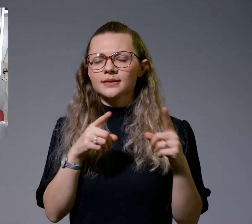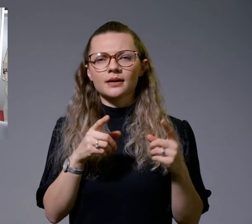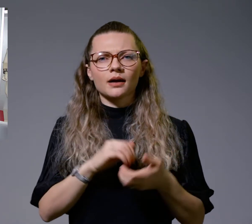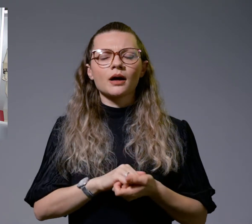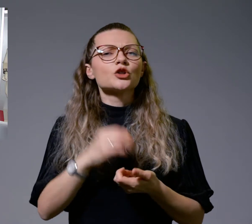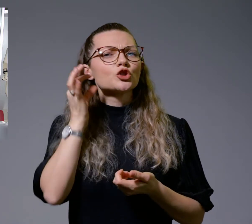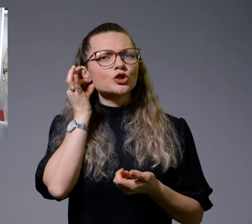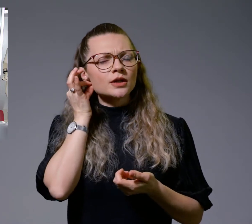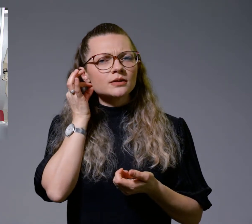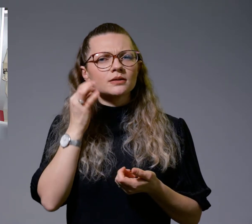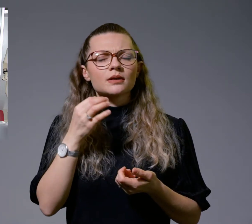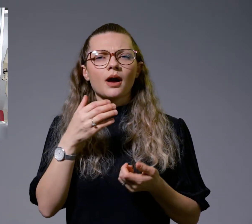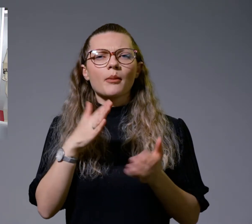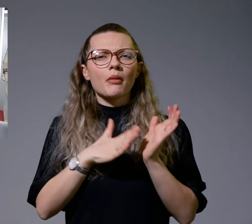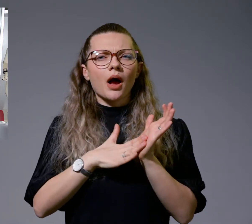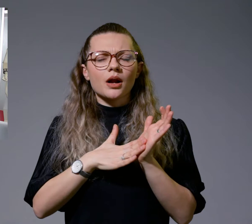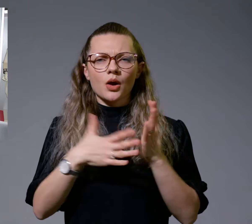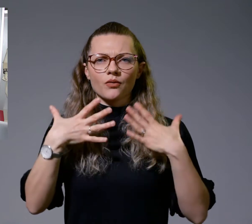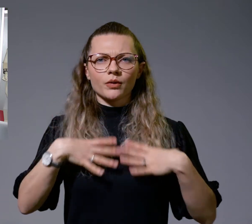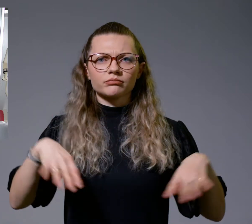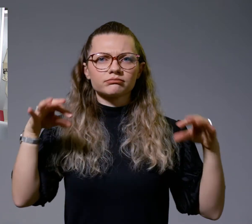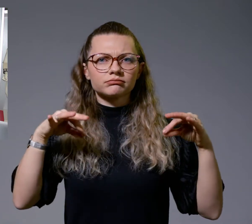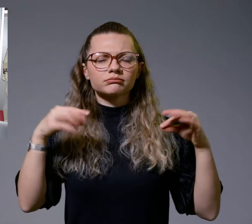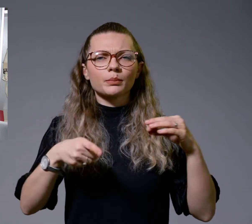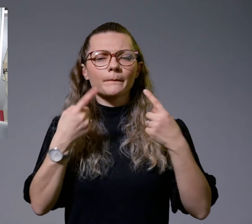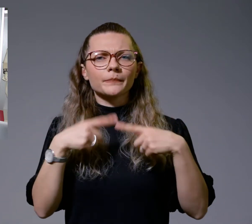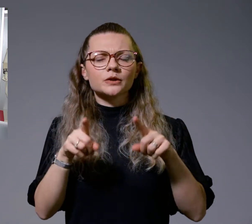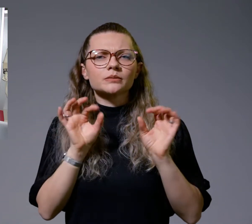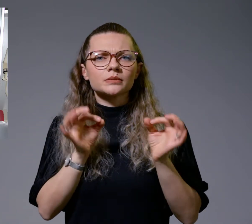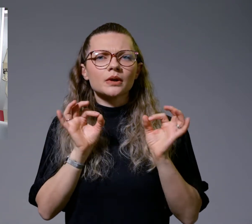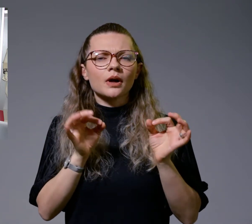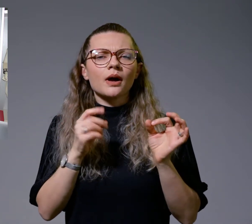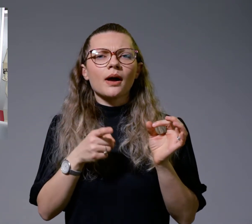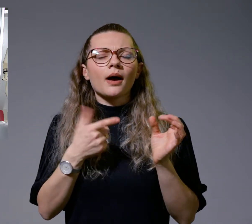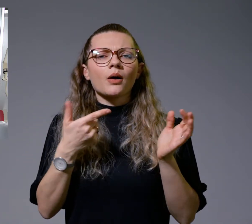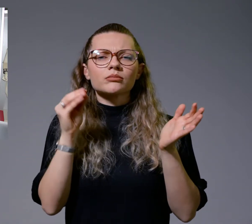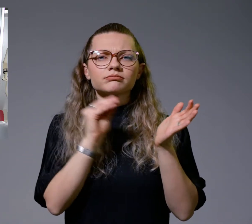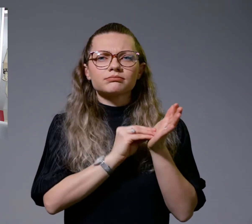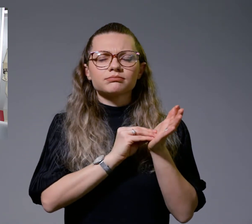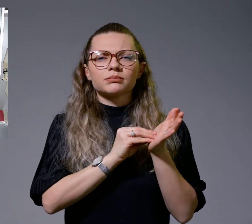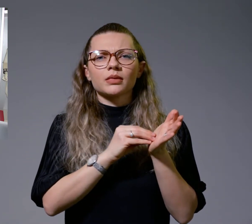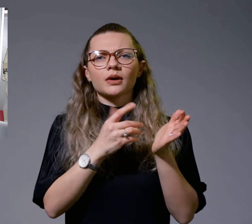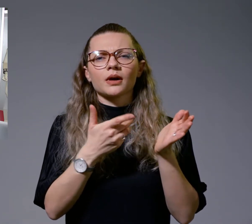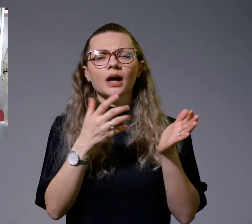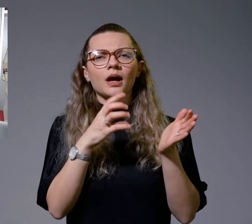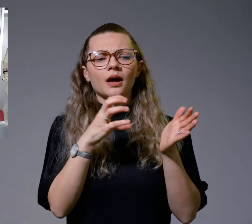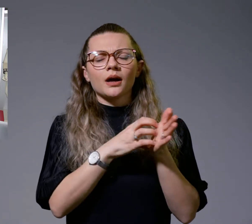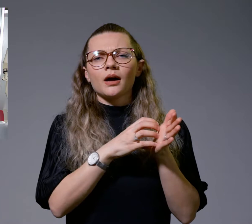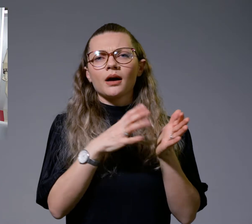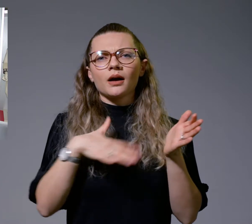Женската Мариовска носија е посебно карактеристична и е белег на идентитетот, творечкиот